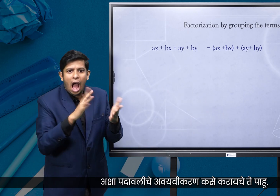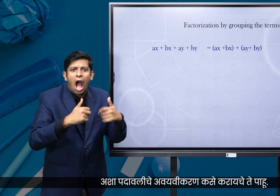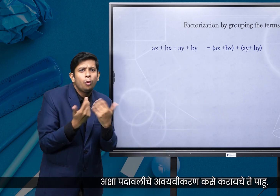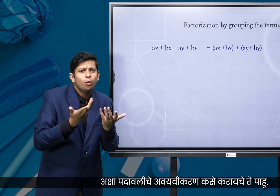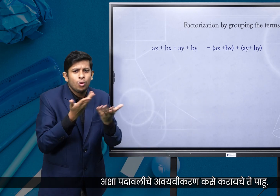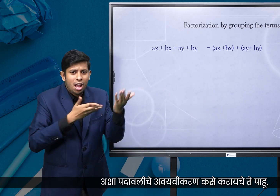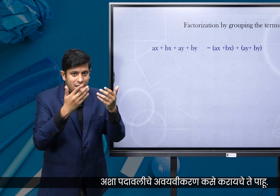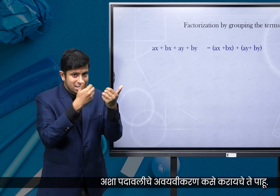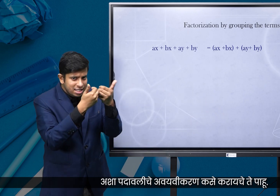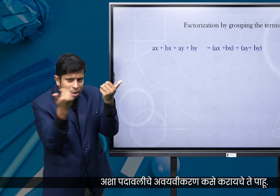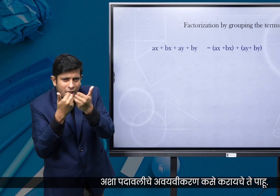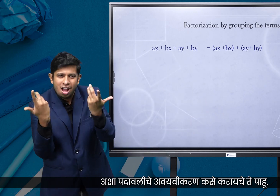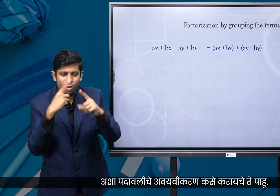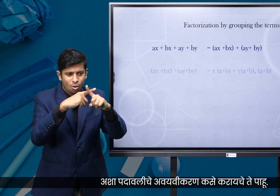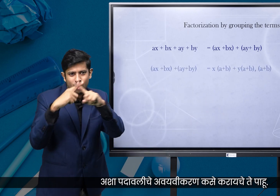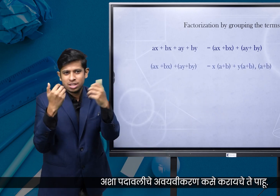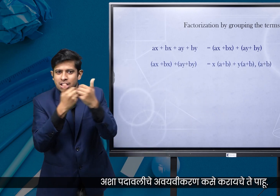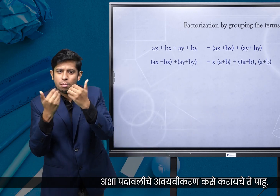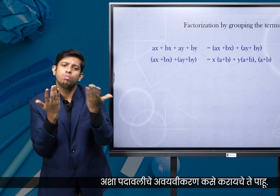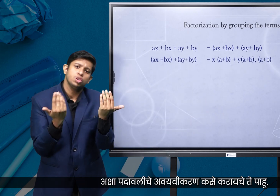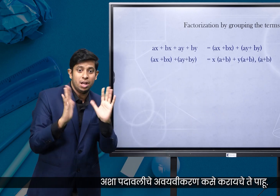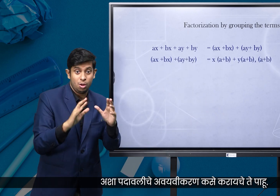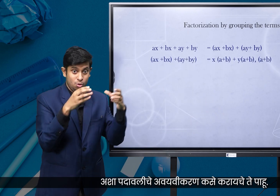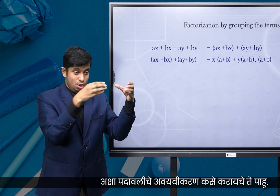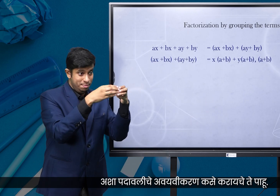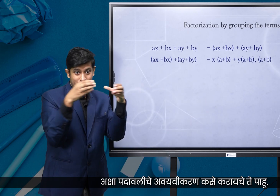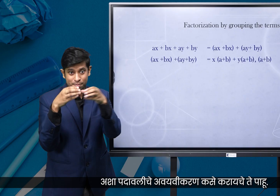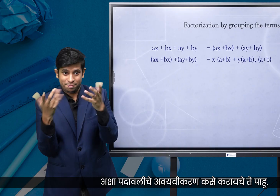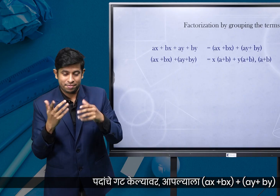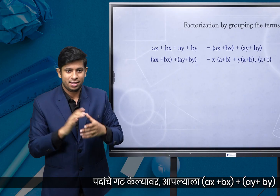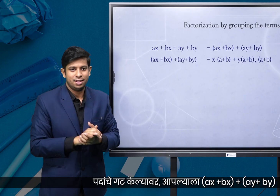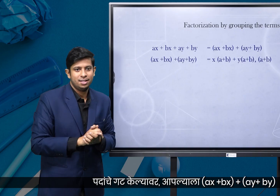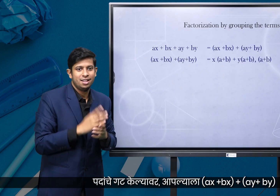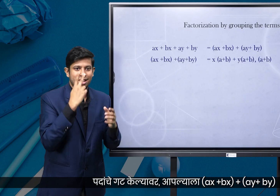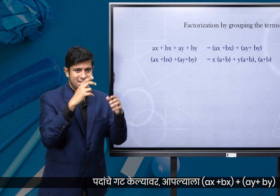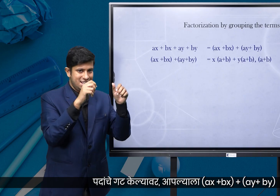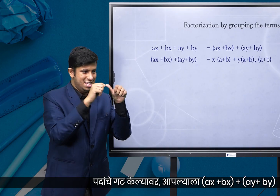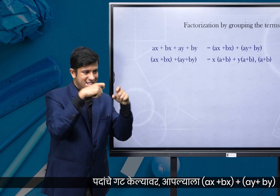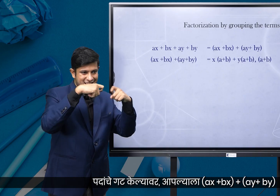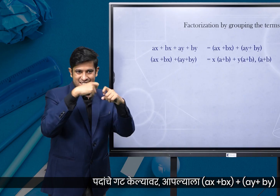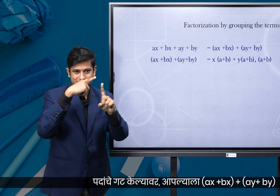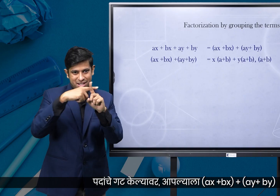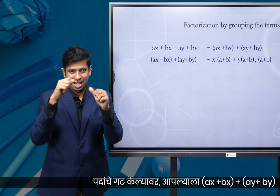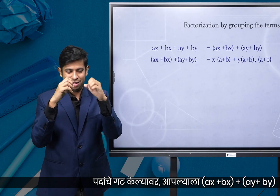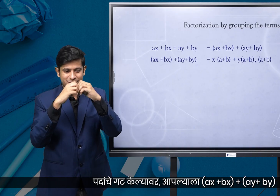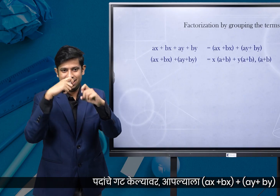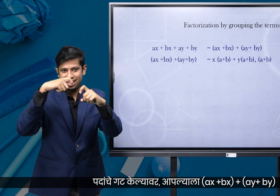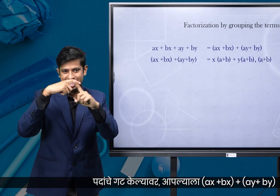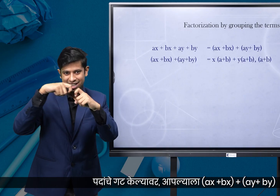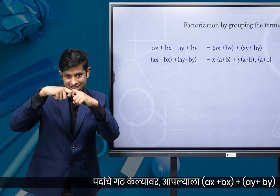अशा पदावलीचे अवयवीकरण कसे करायचे ते पाहू. पदांचे गट केल्यावर आपल्याला कंसामध्ये